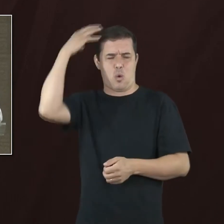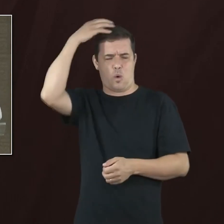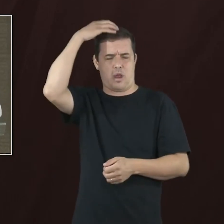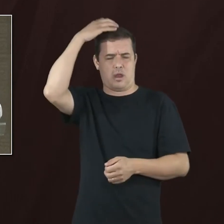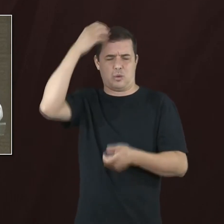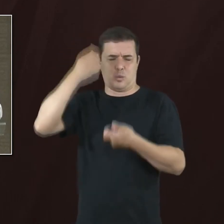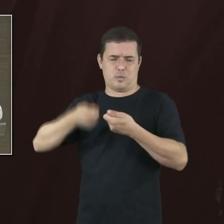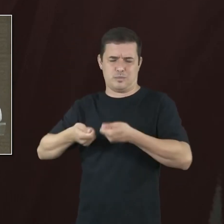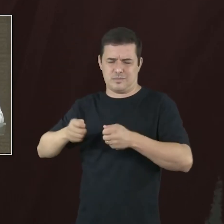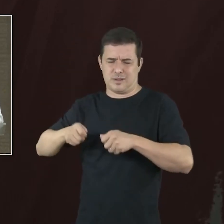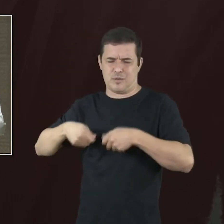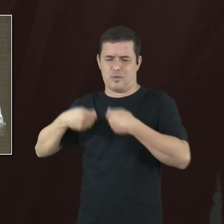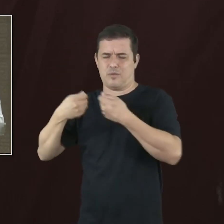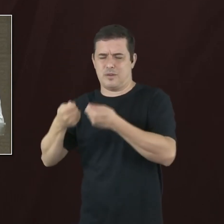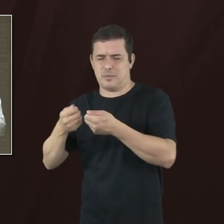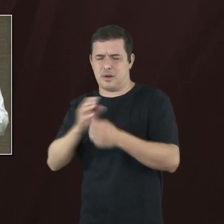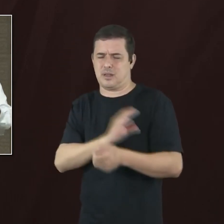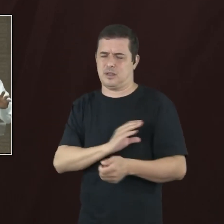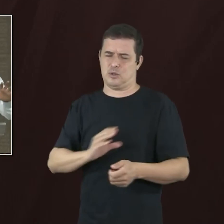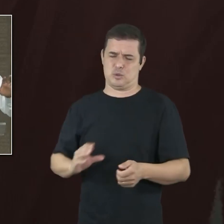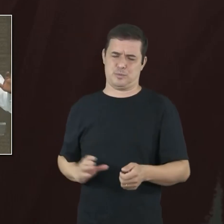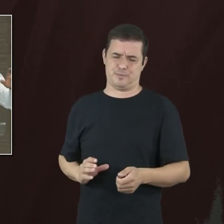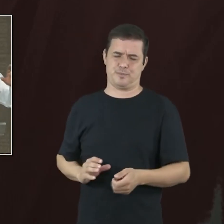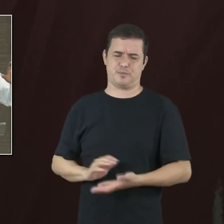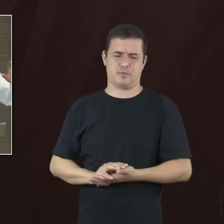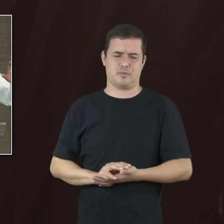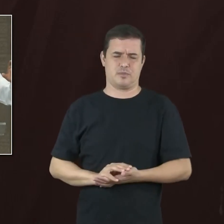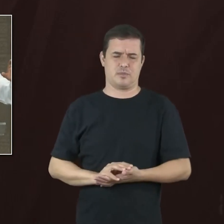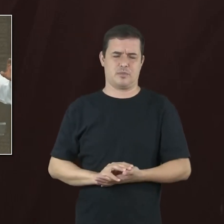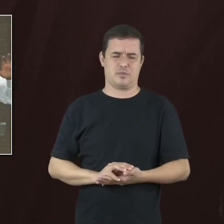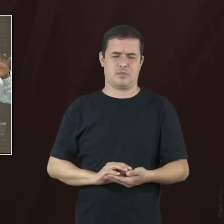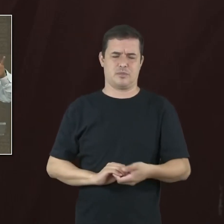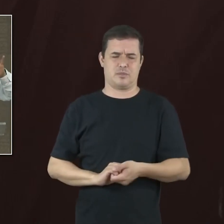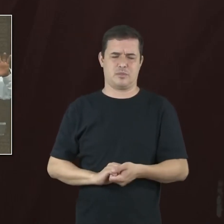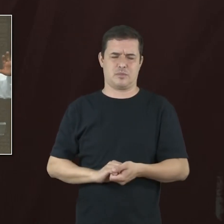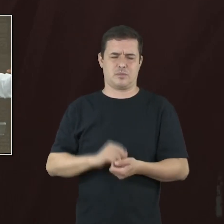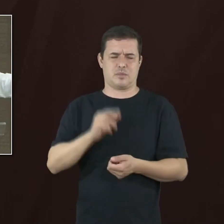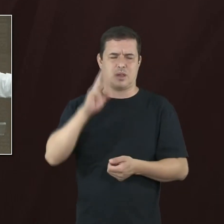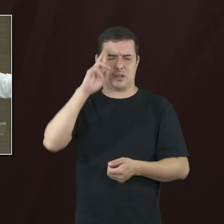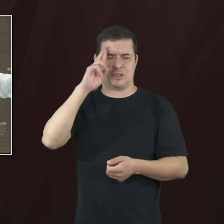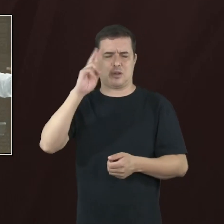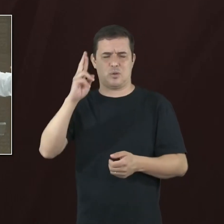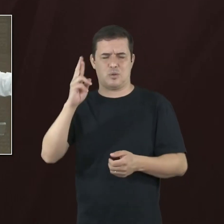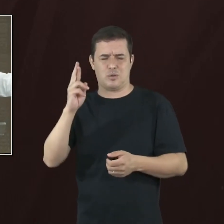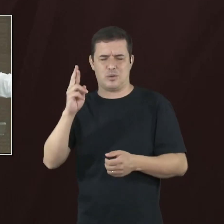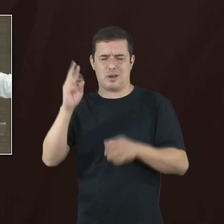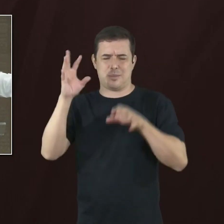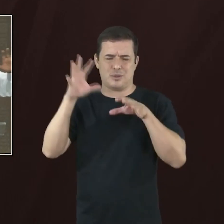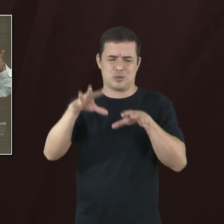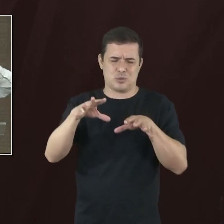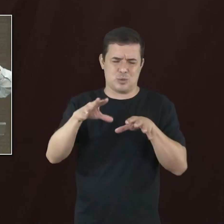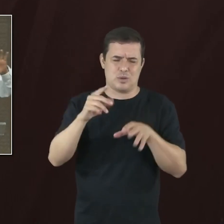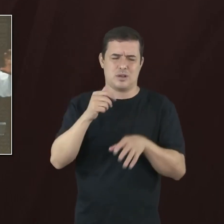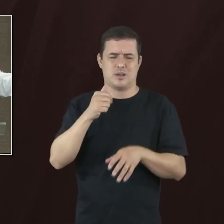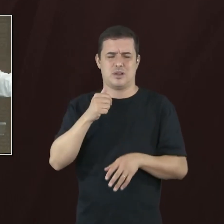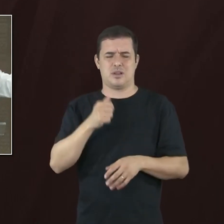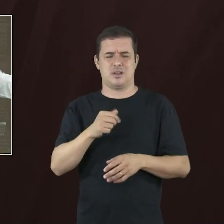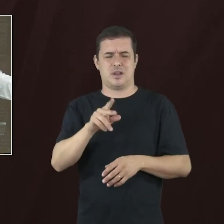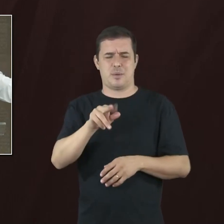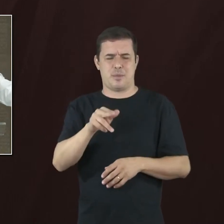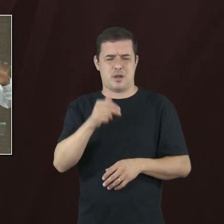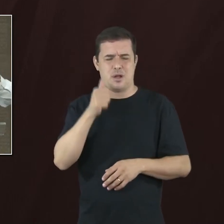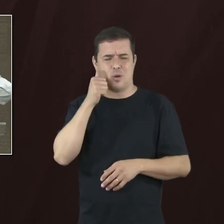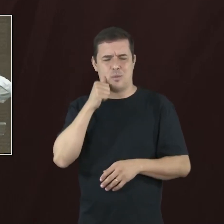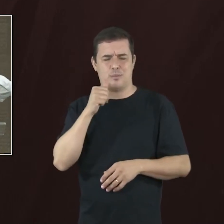reino de Deus aqui na terra. Portanto, irmãos, Senhor, guarda cada irmão aqui, cada irmã, guarde a tua